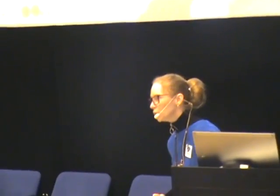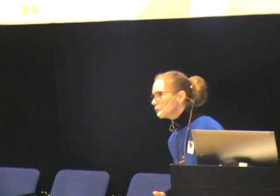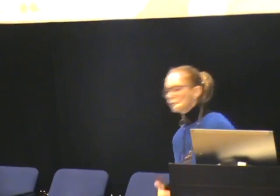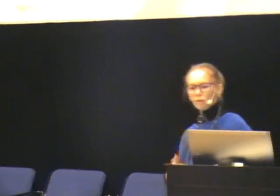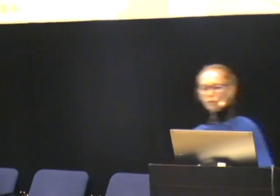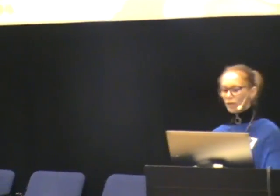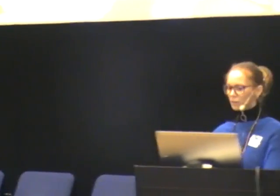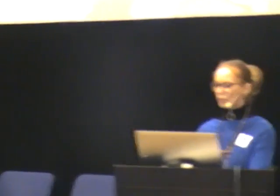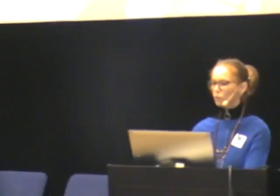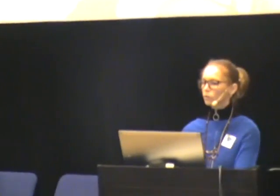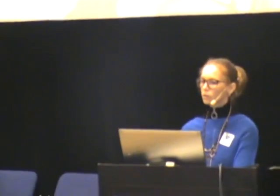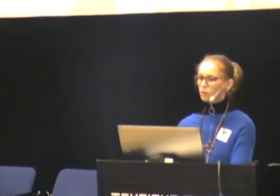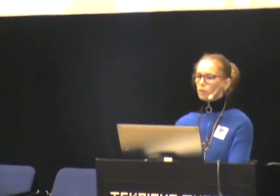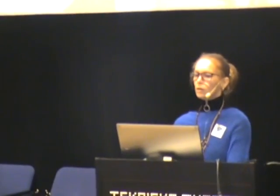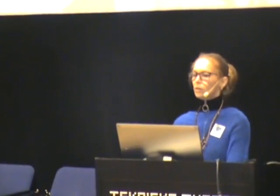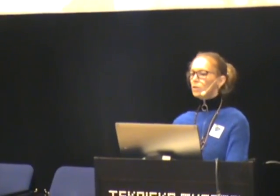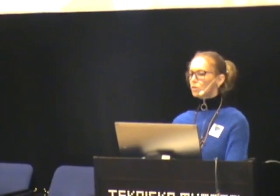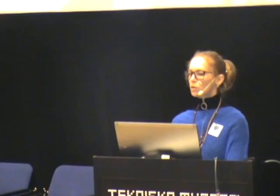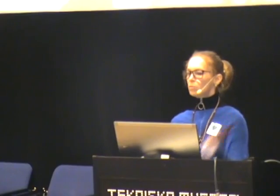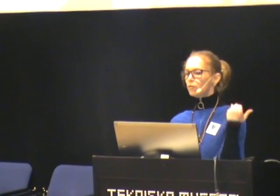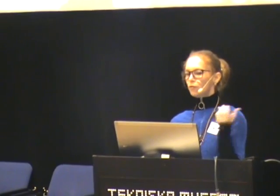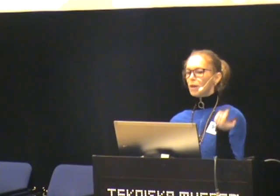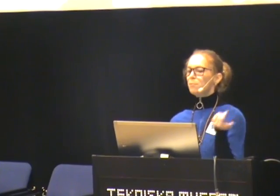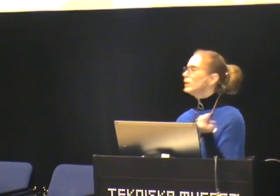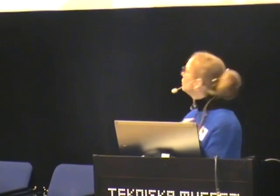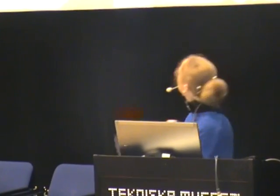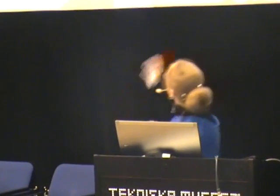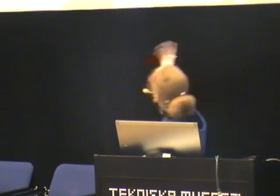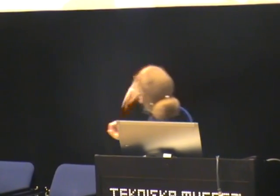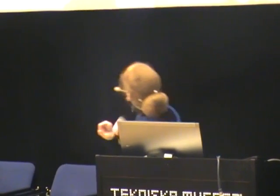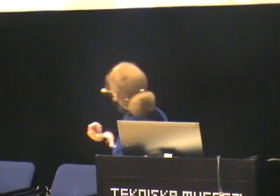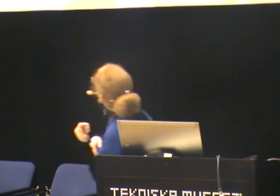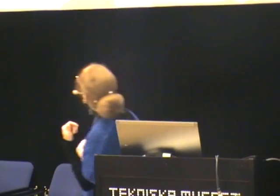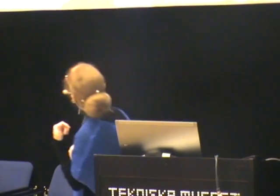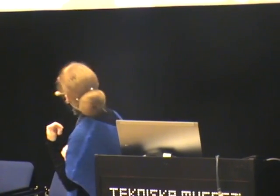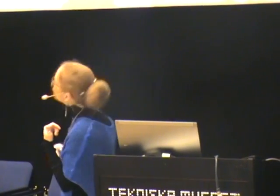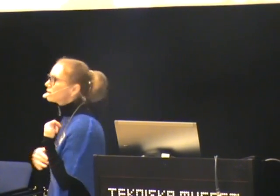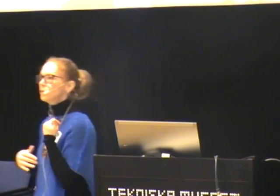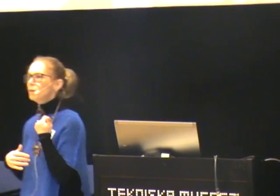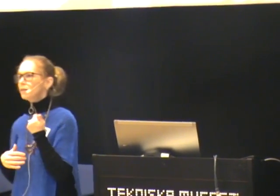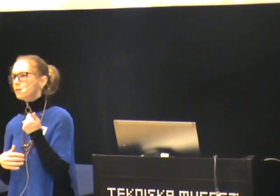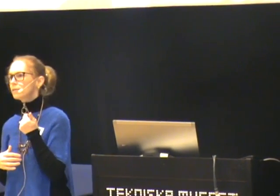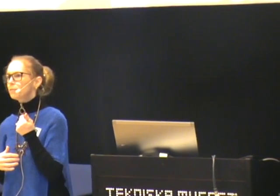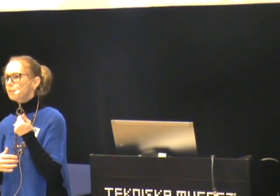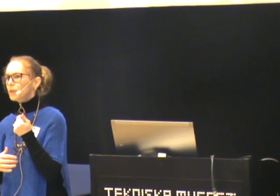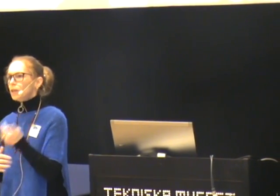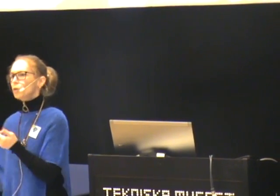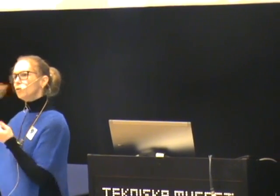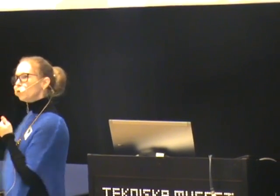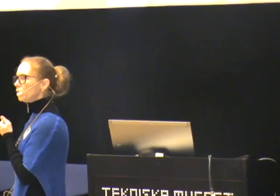föreläsningen nu. Så här ser den ut. Vi startar med fem overexcitabilities.